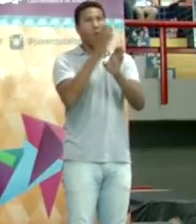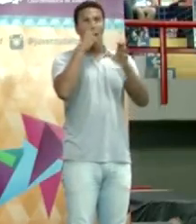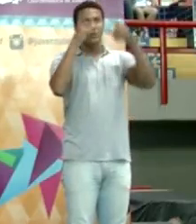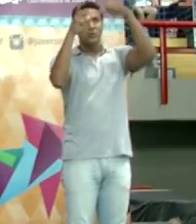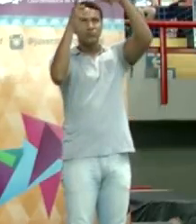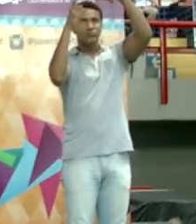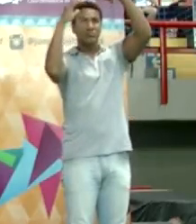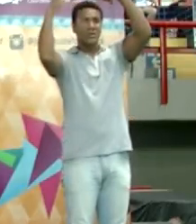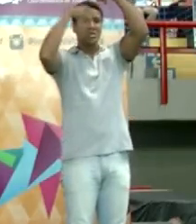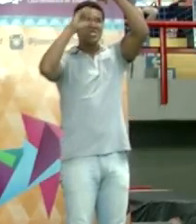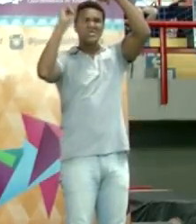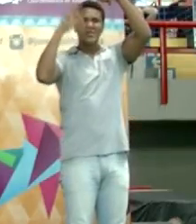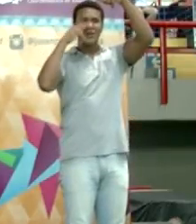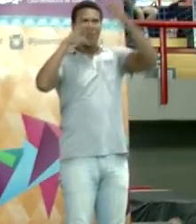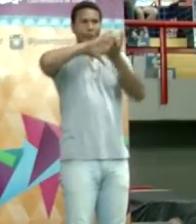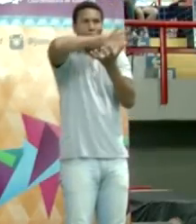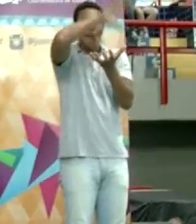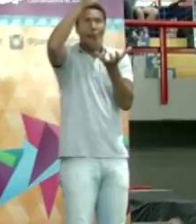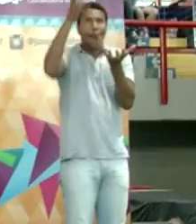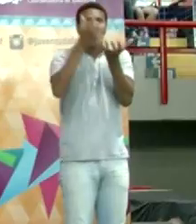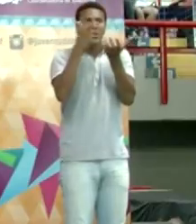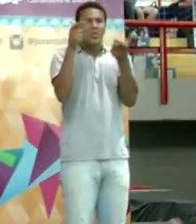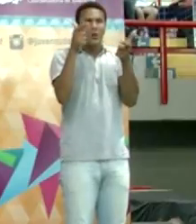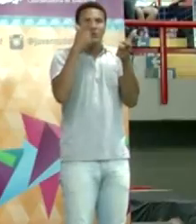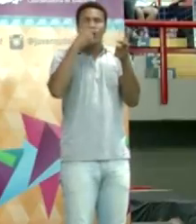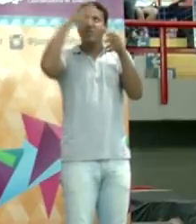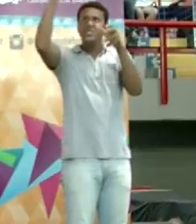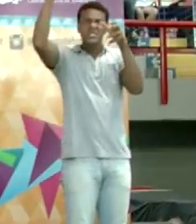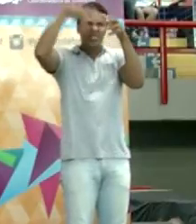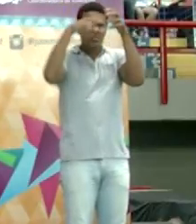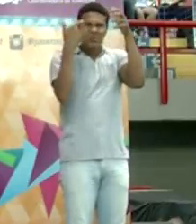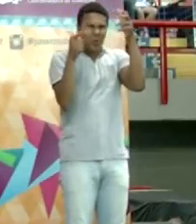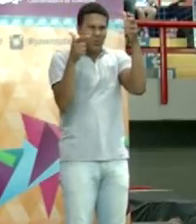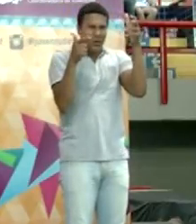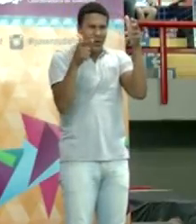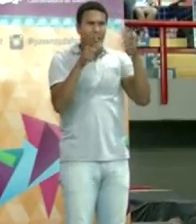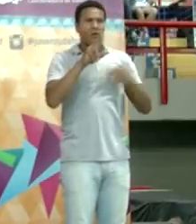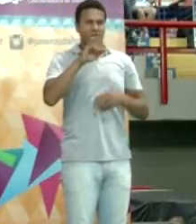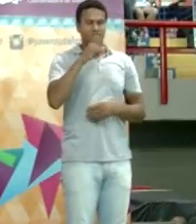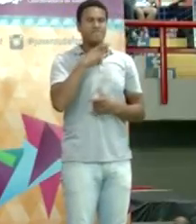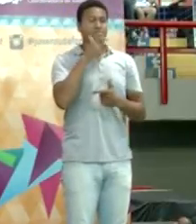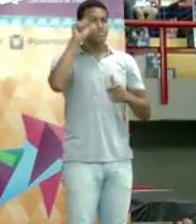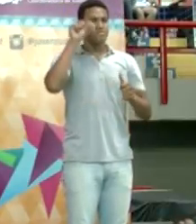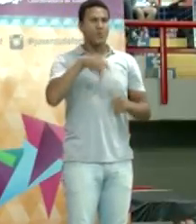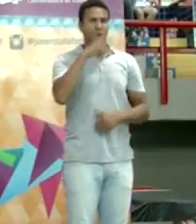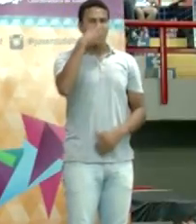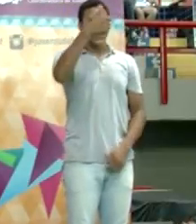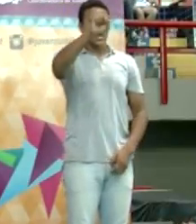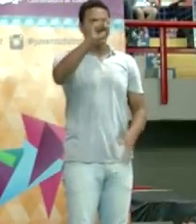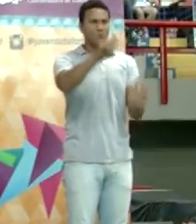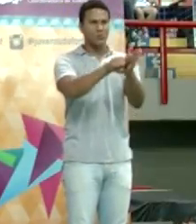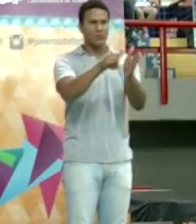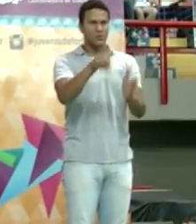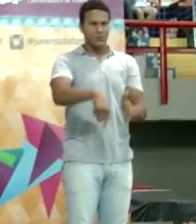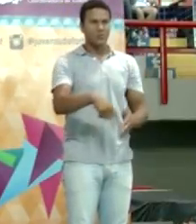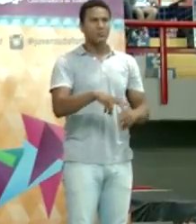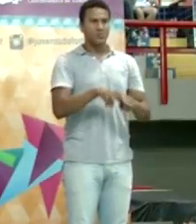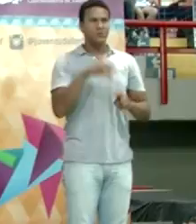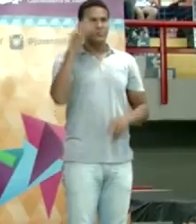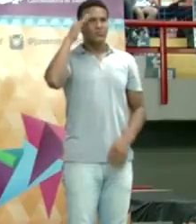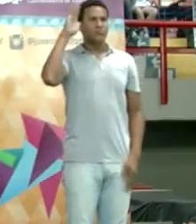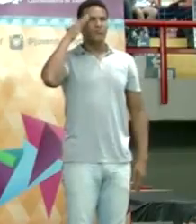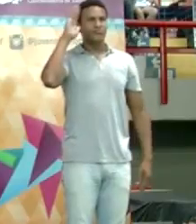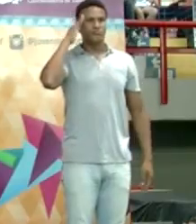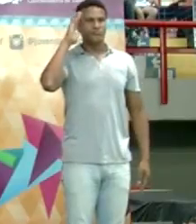agradável. Claro, não é a temperatura aqui do nosso Ceará. Mas a média no planeta seria em torno de 15 graus